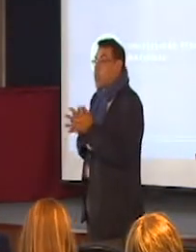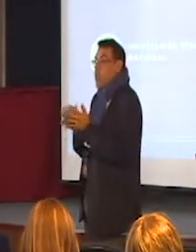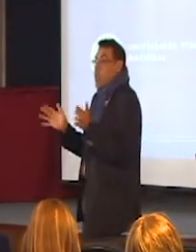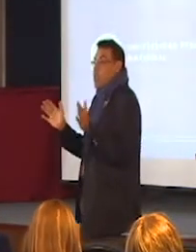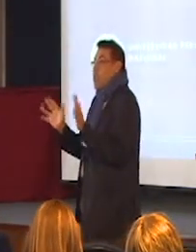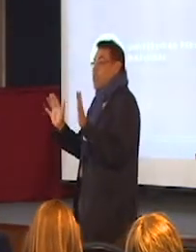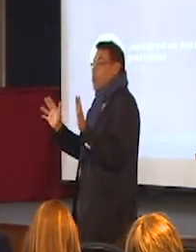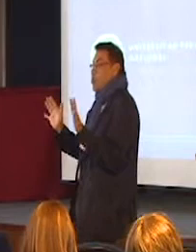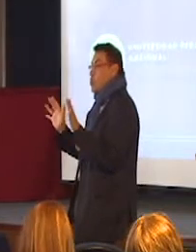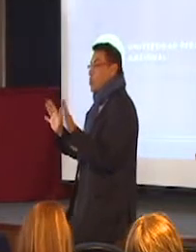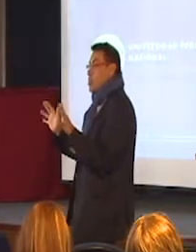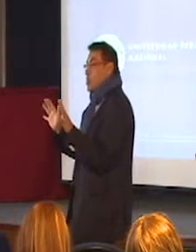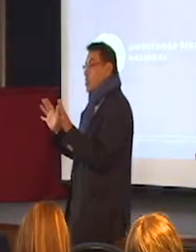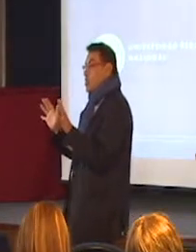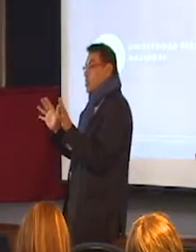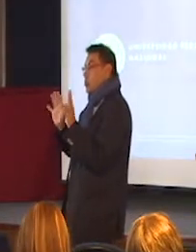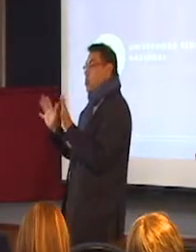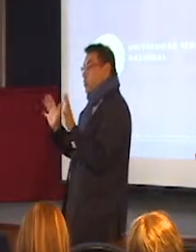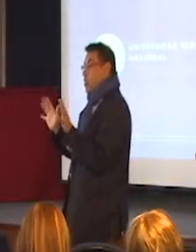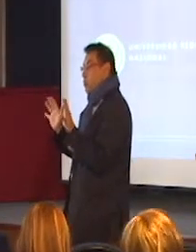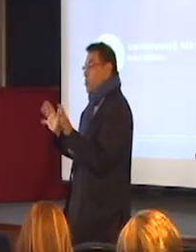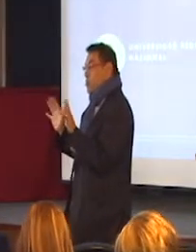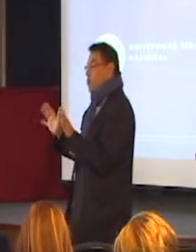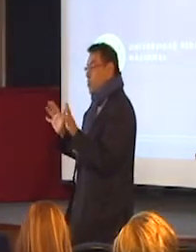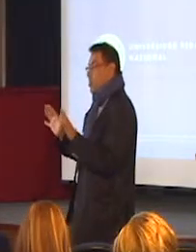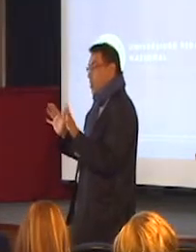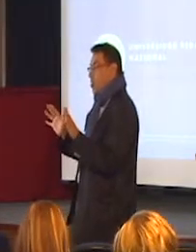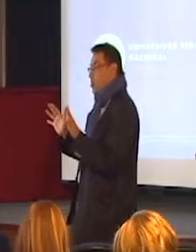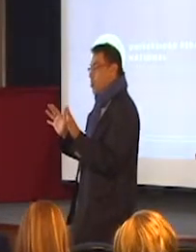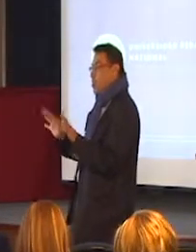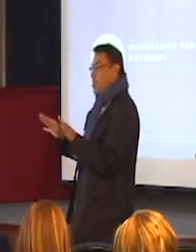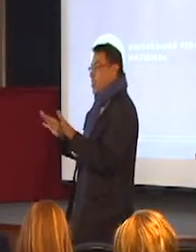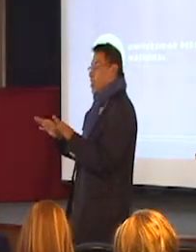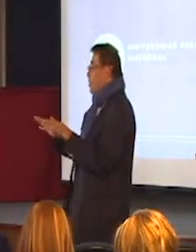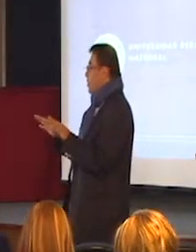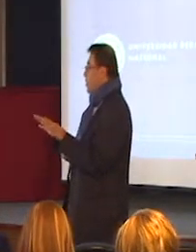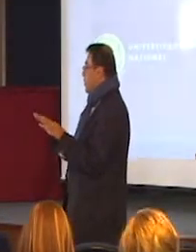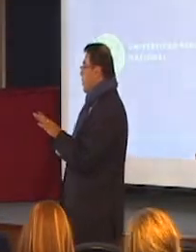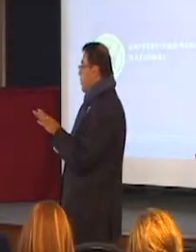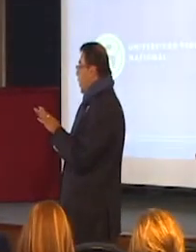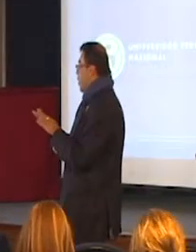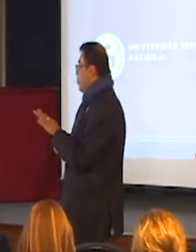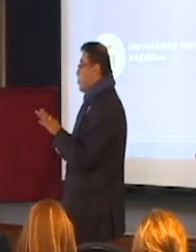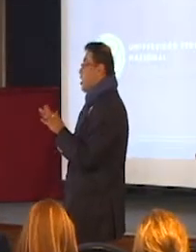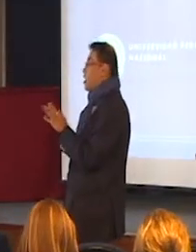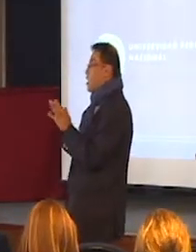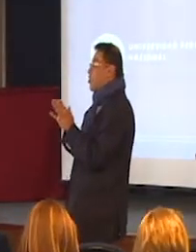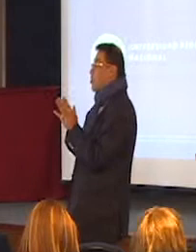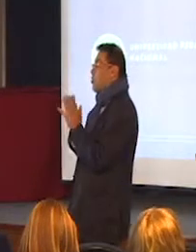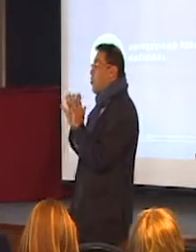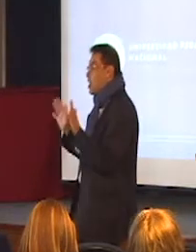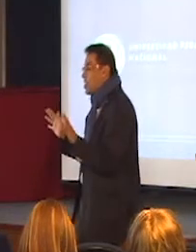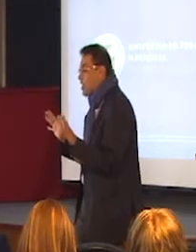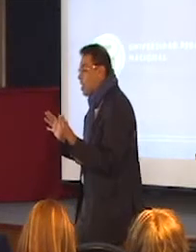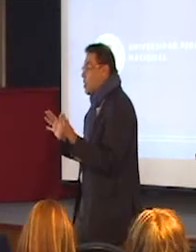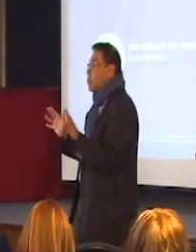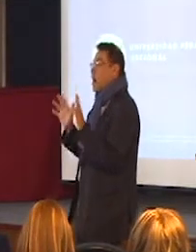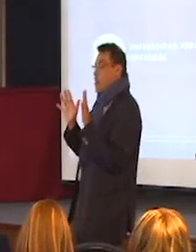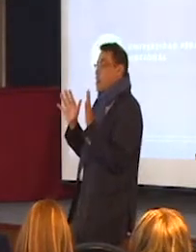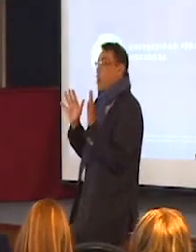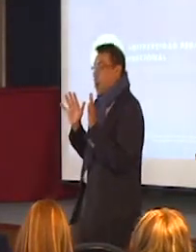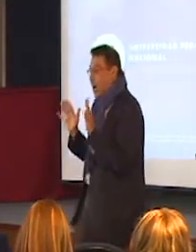aumentativos y alternativos de comunicación, y eso nos pone específicamente en un escenario, y es, hay un